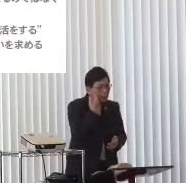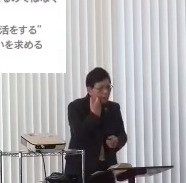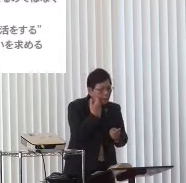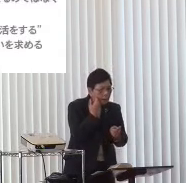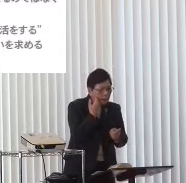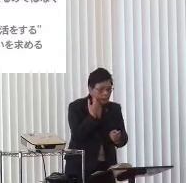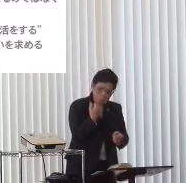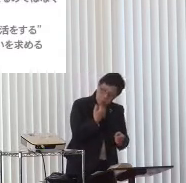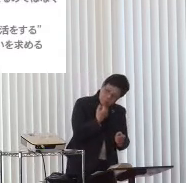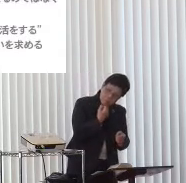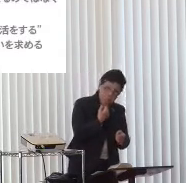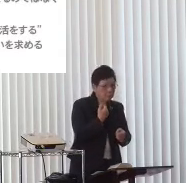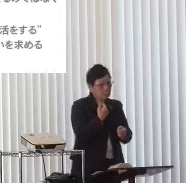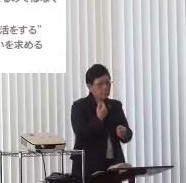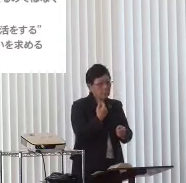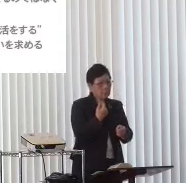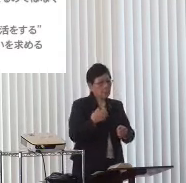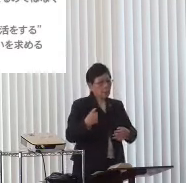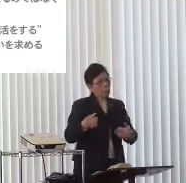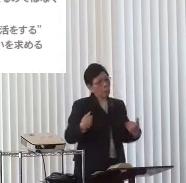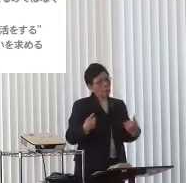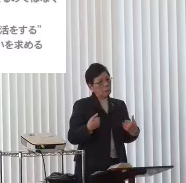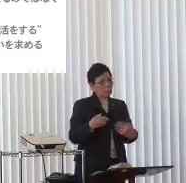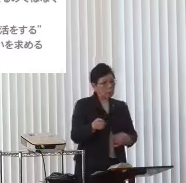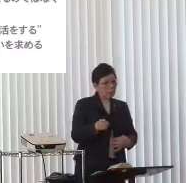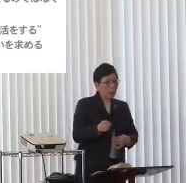いやあの誰々先生です。そうですか。